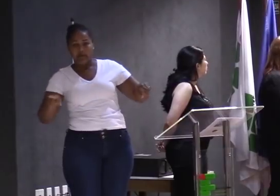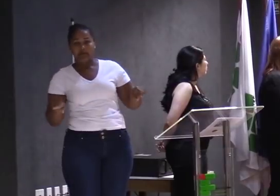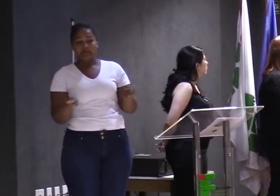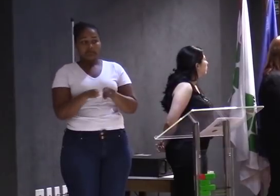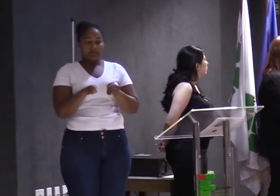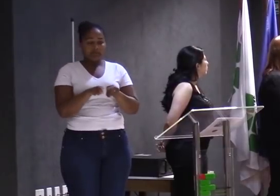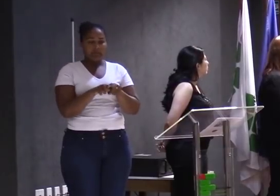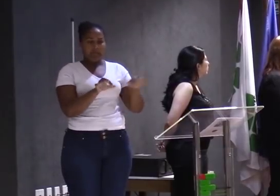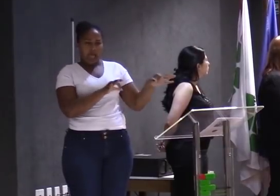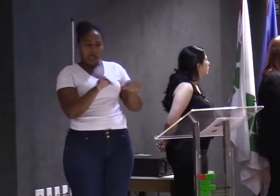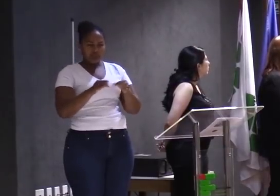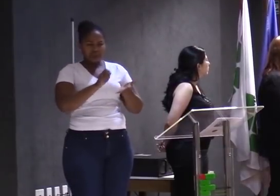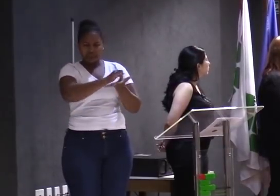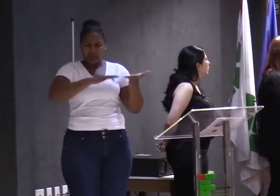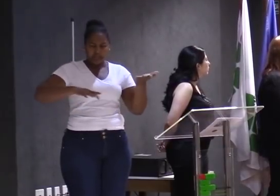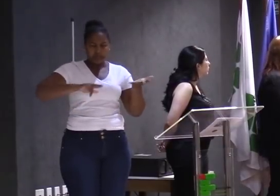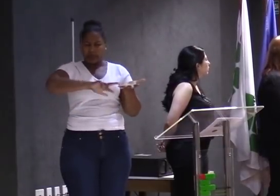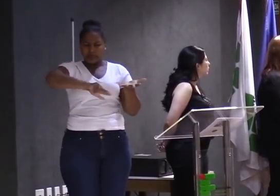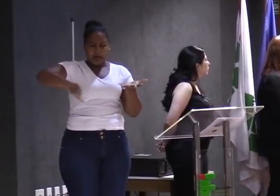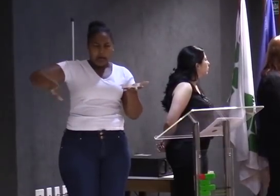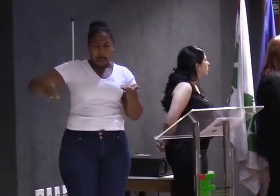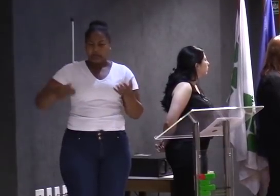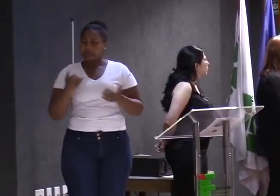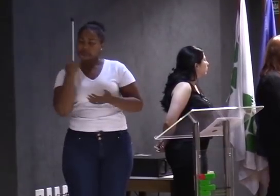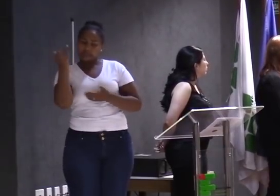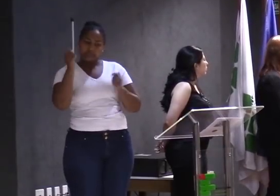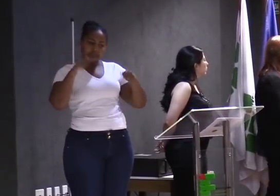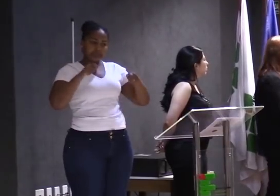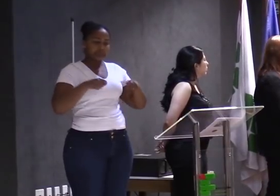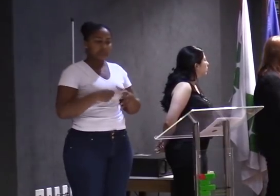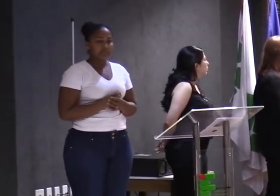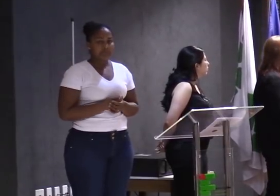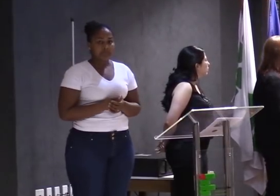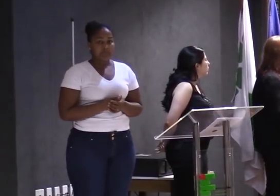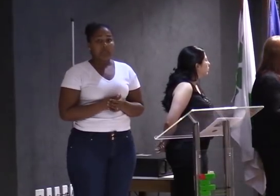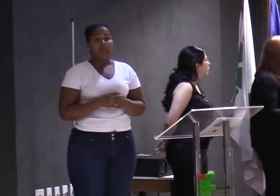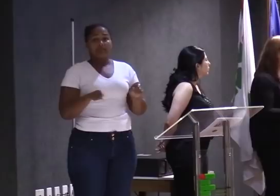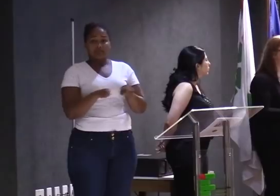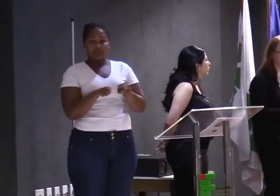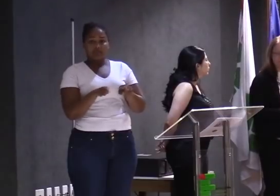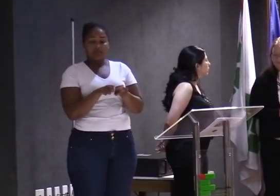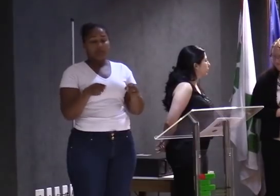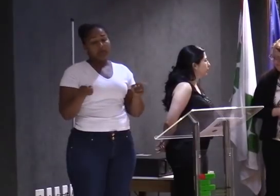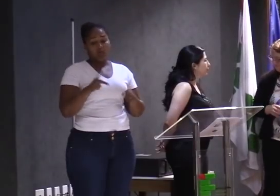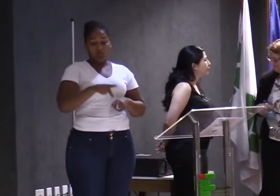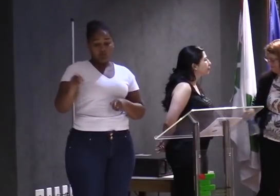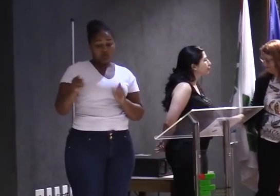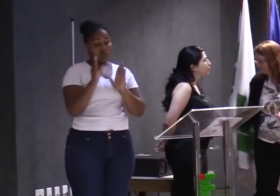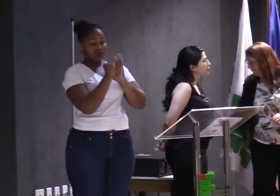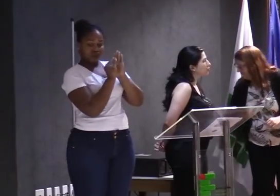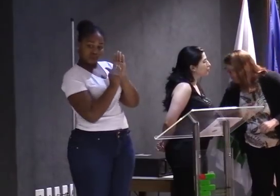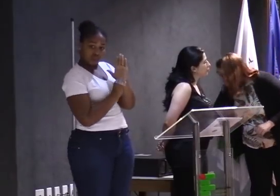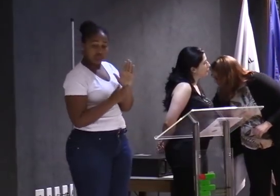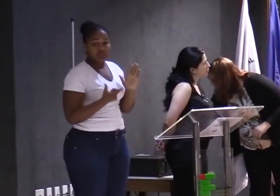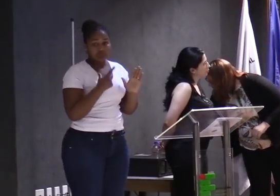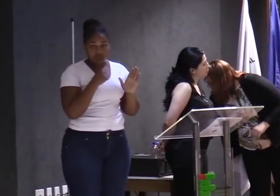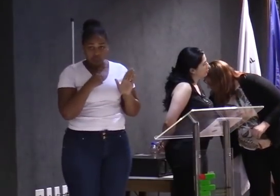o aluno faz os projetos e o professor trabalha o conteúdo programático em cima dos projetos, ou seja,